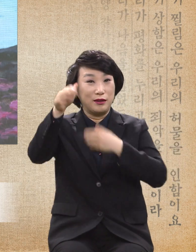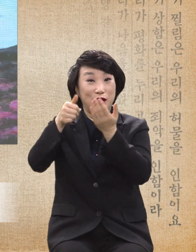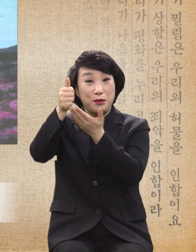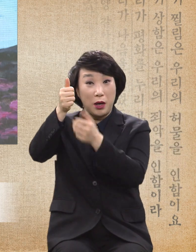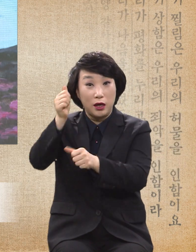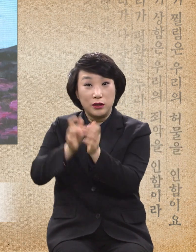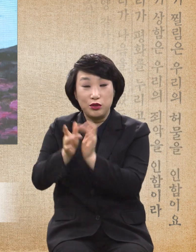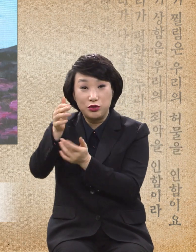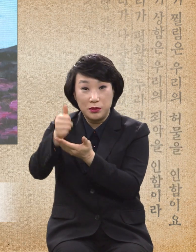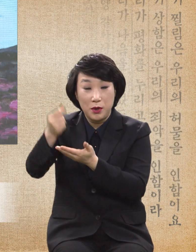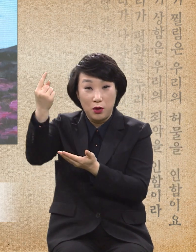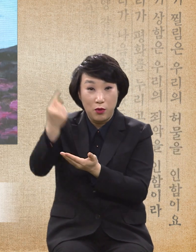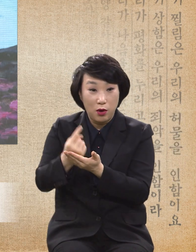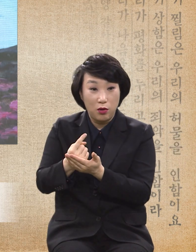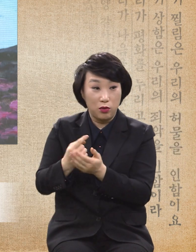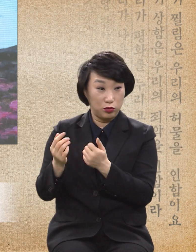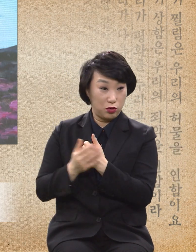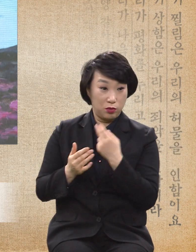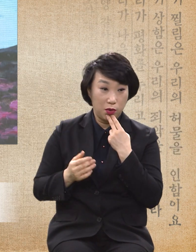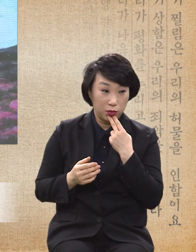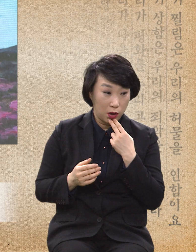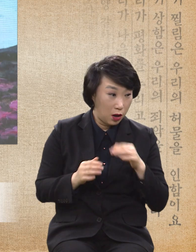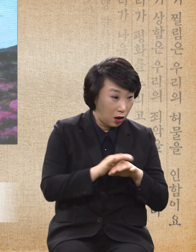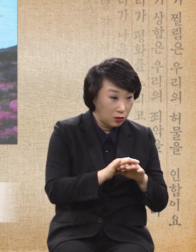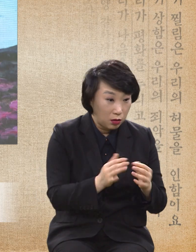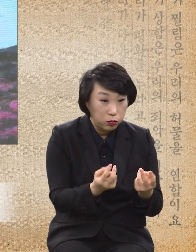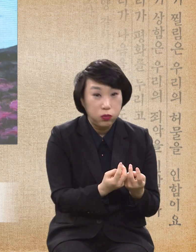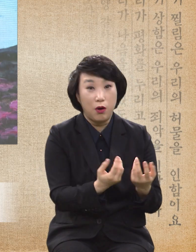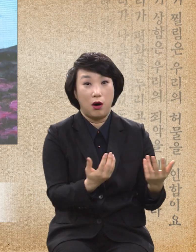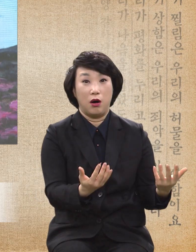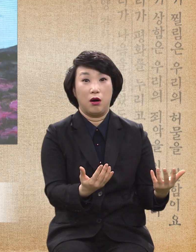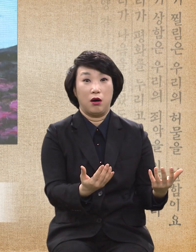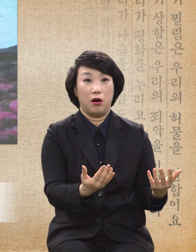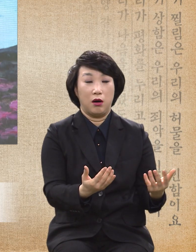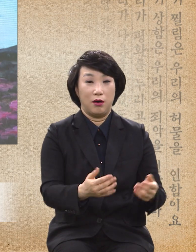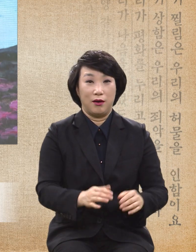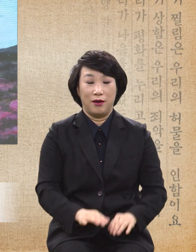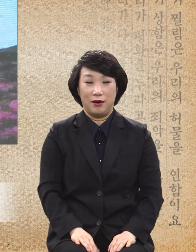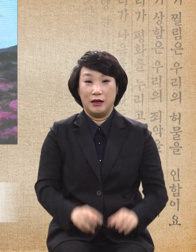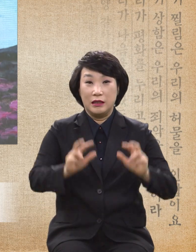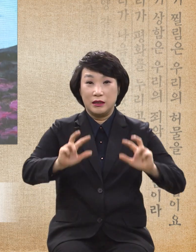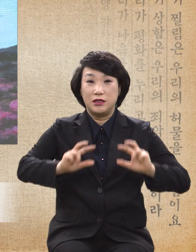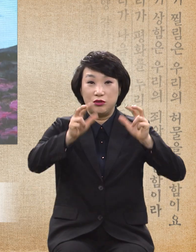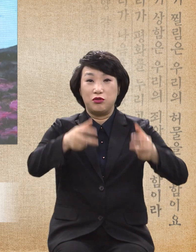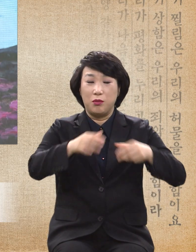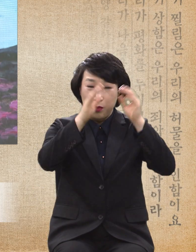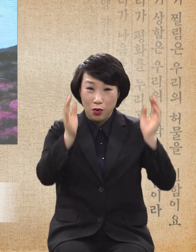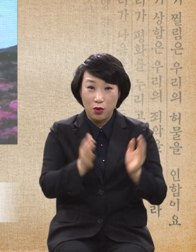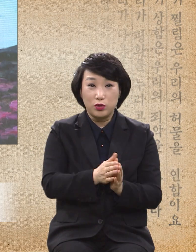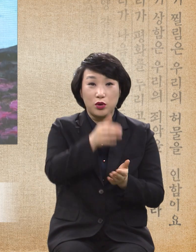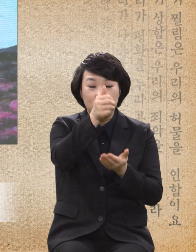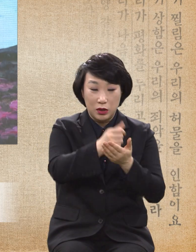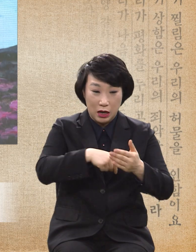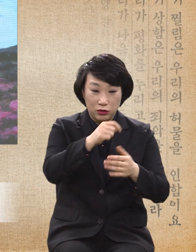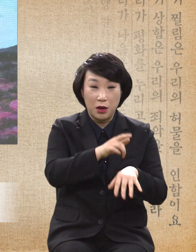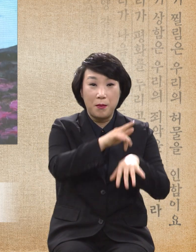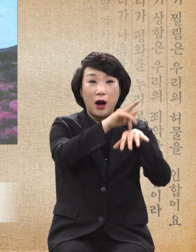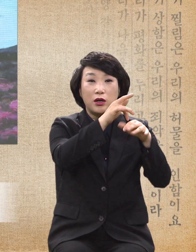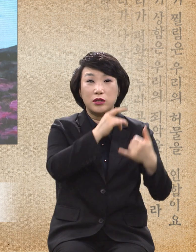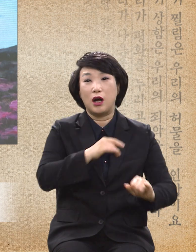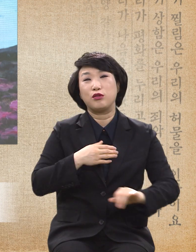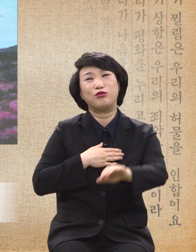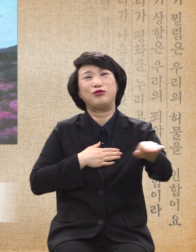하나님의 아들 예수가 없이는 해결할 자가 없다. 지구는 다 죄 아래서 마귀의